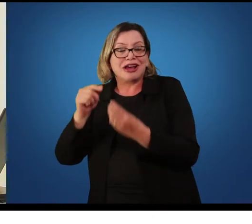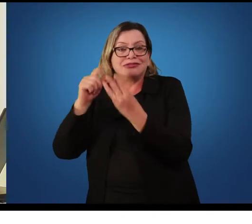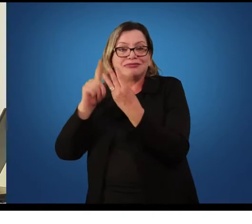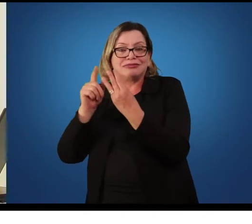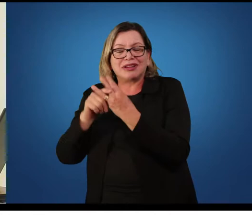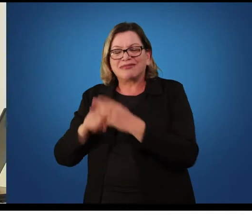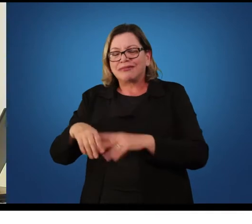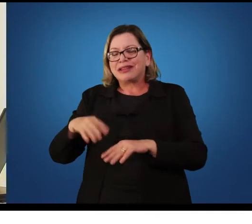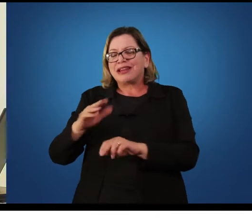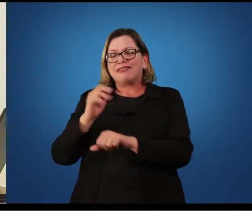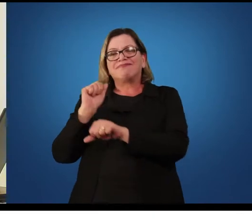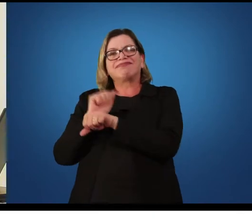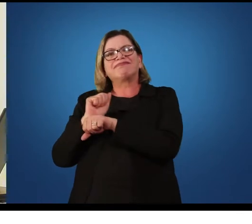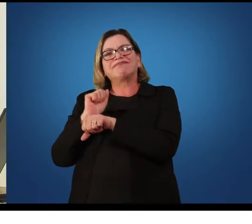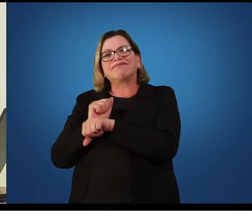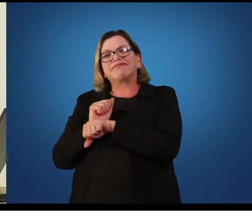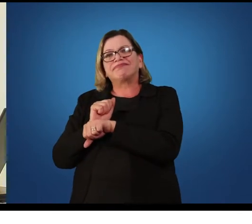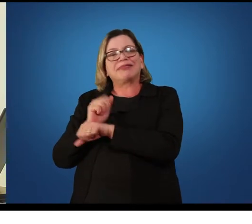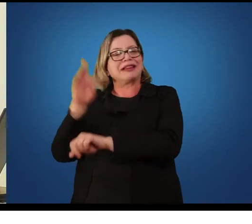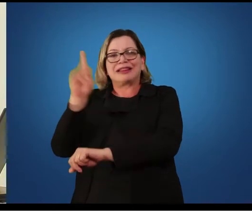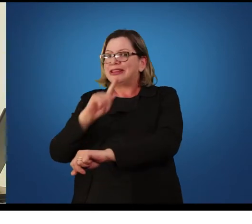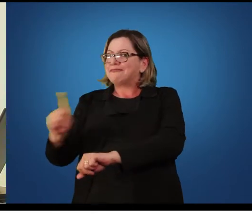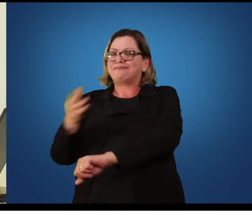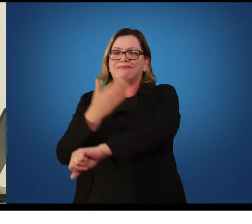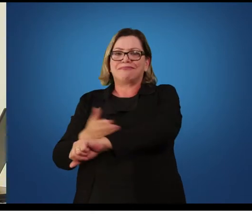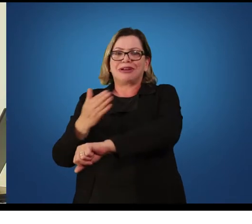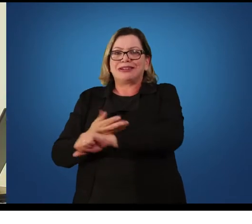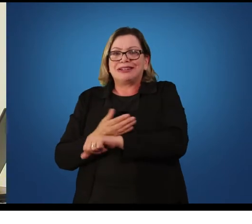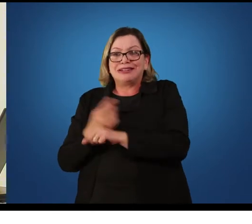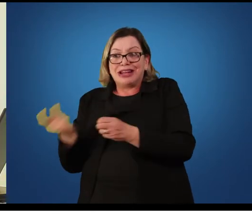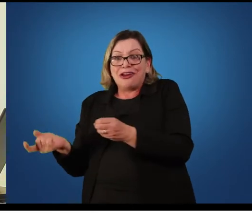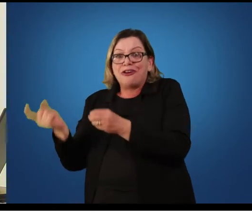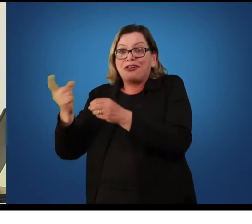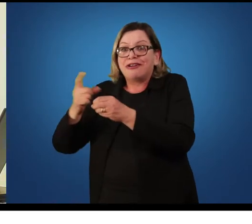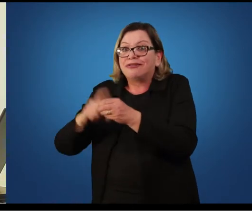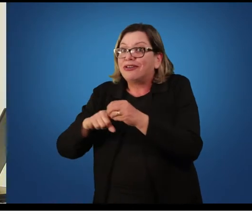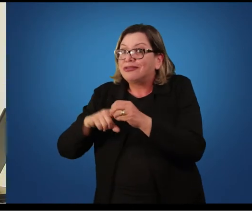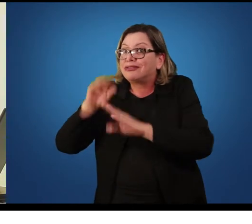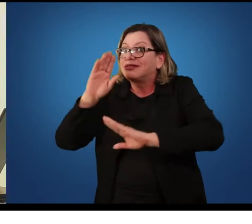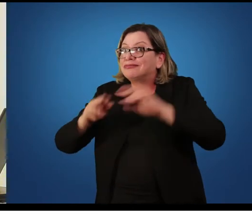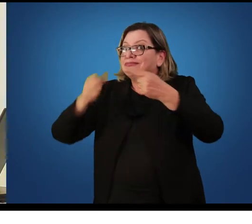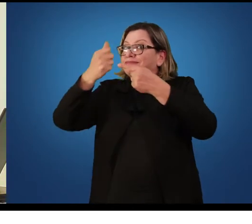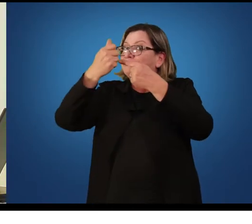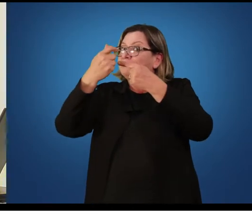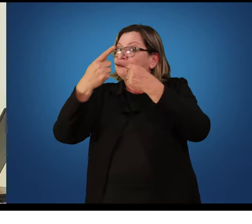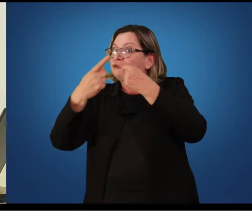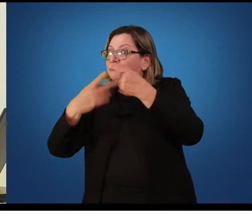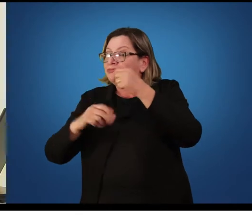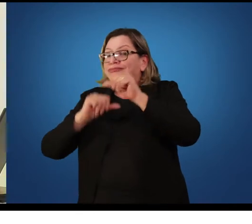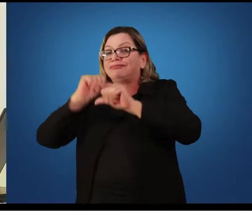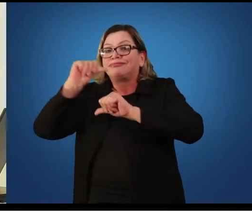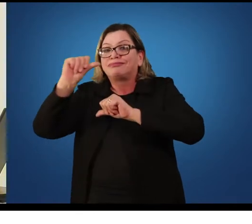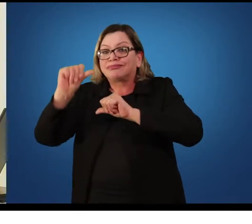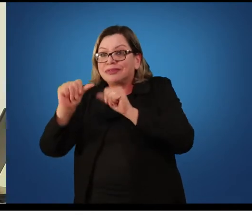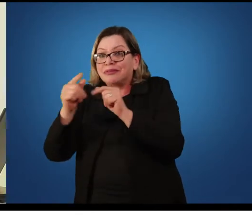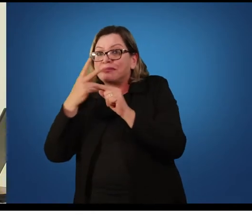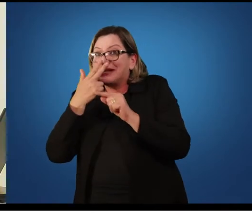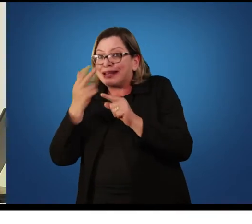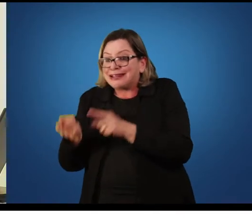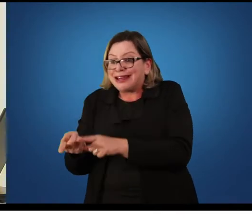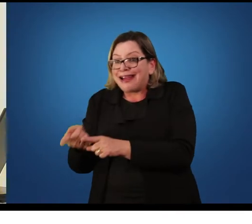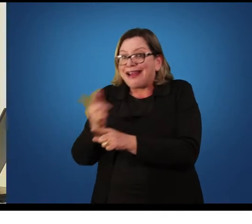longo período de tempo, certamente quando ele retomar, as características do desempenho provavelmente serão do estágio